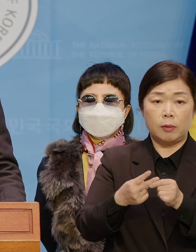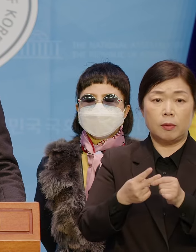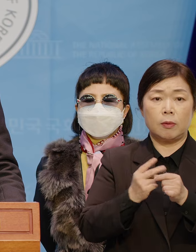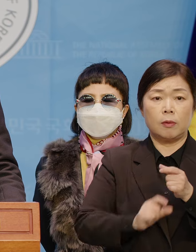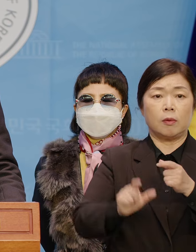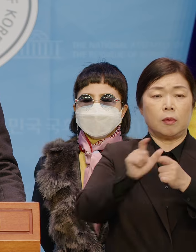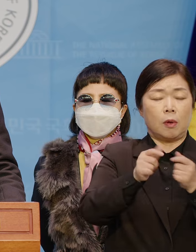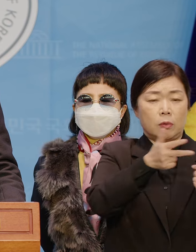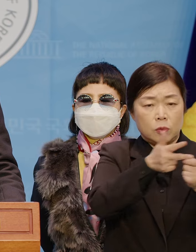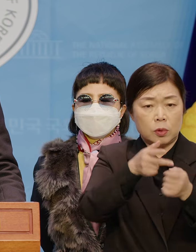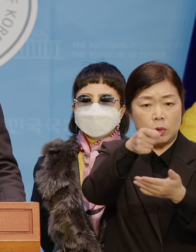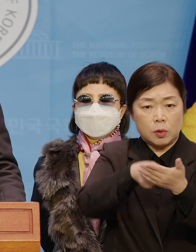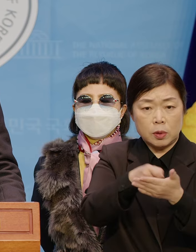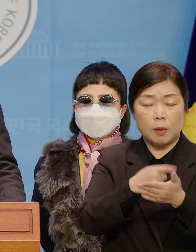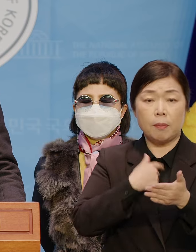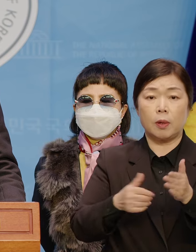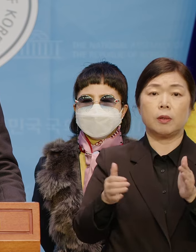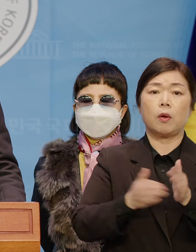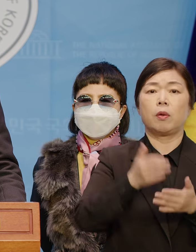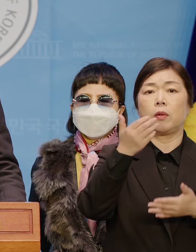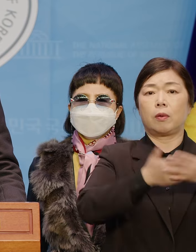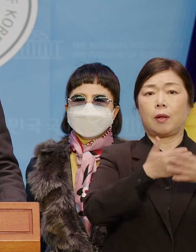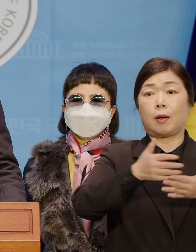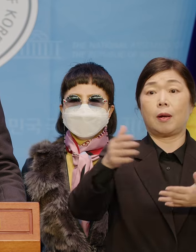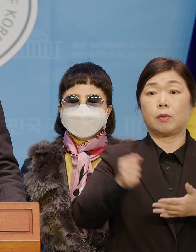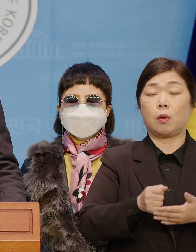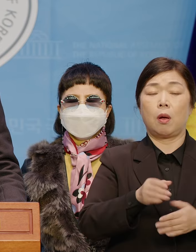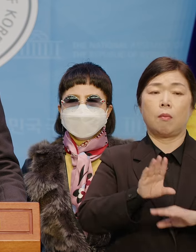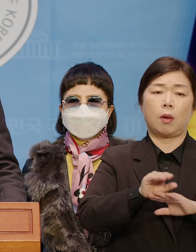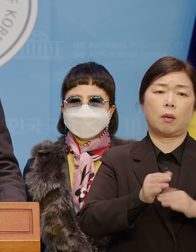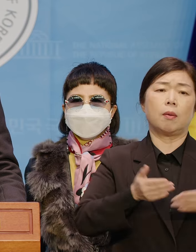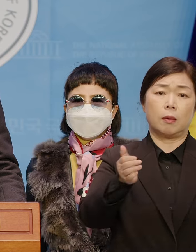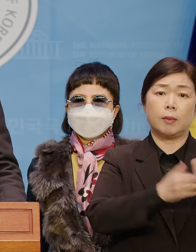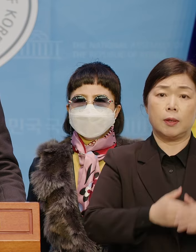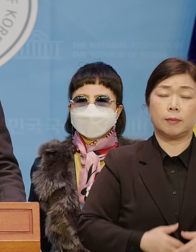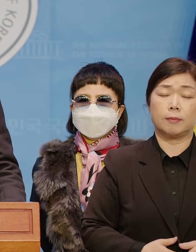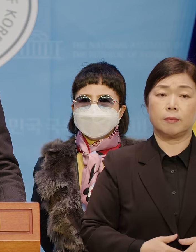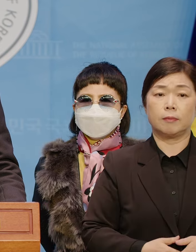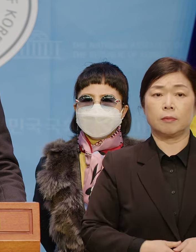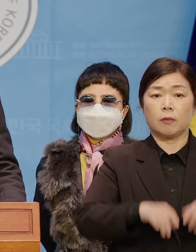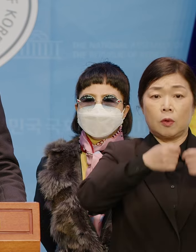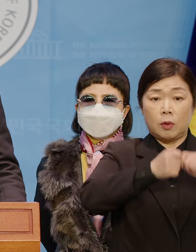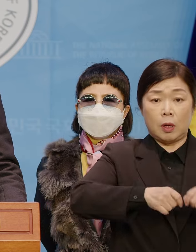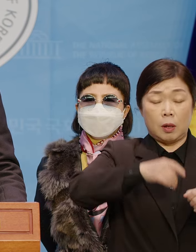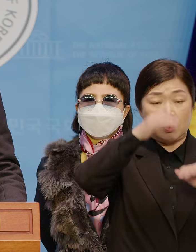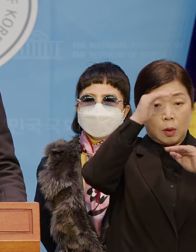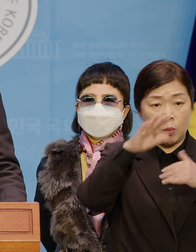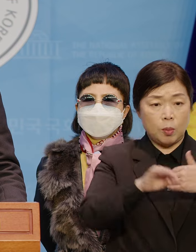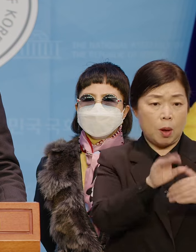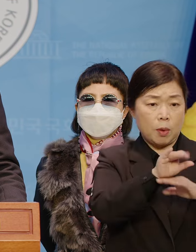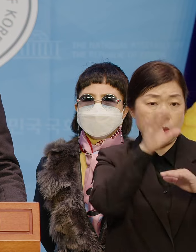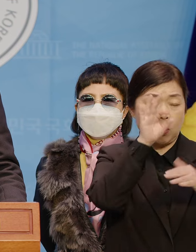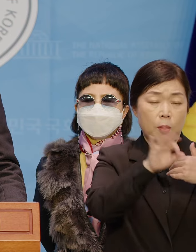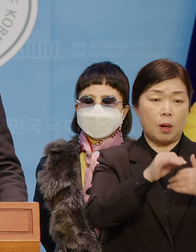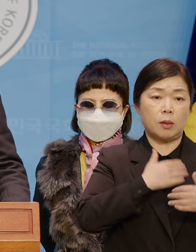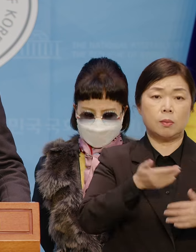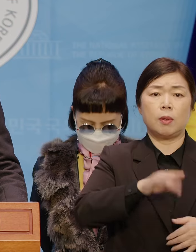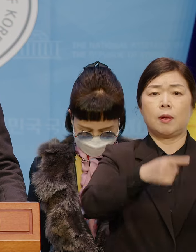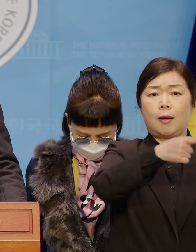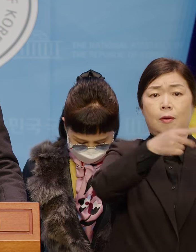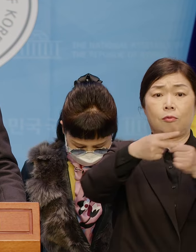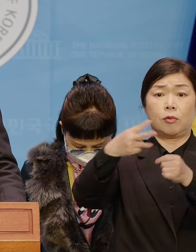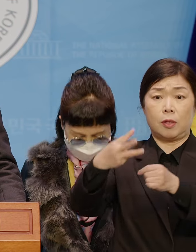추가 취재와 촬영을 한 영상 을 갖고 제가 방송을 했습니다 뭐 구체적인 내용은 방송을 보면 다 알겠지만 세 가지로 유약이